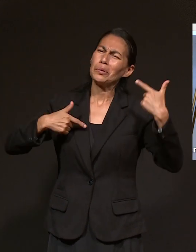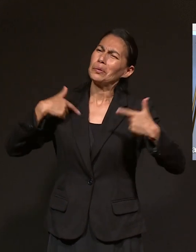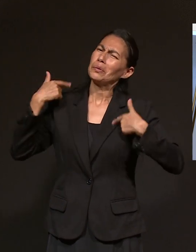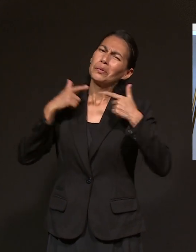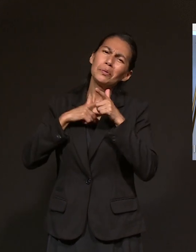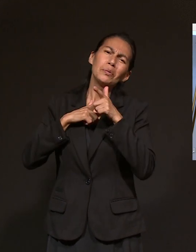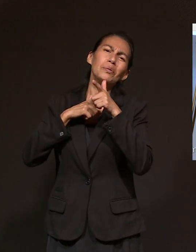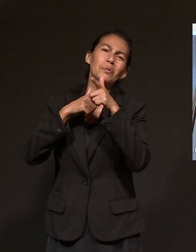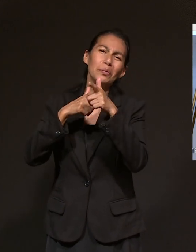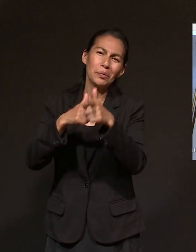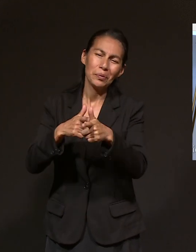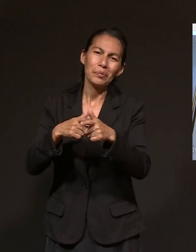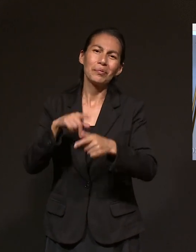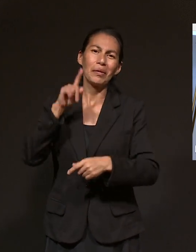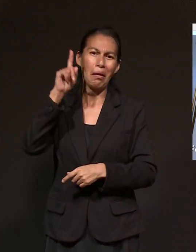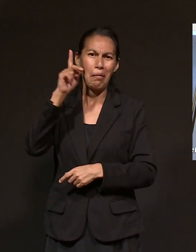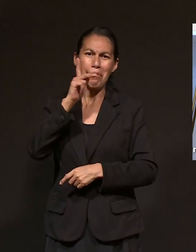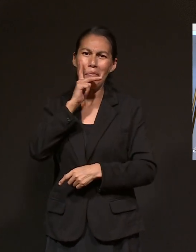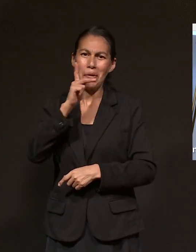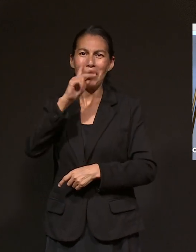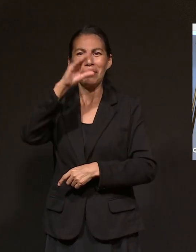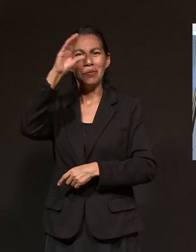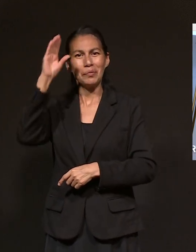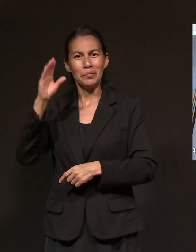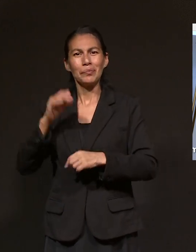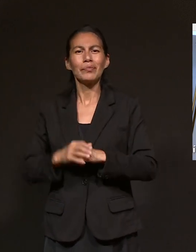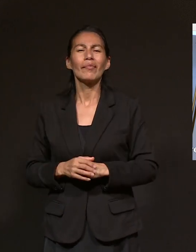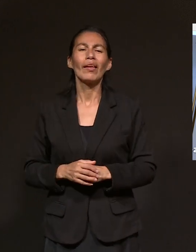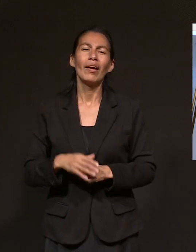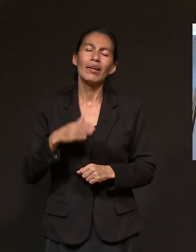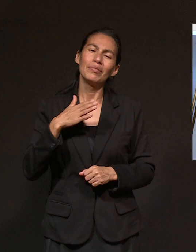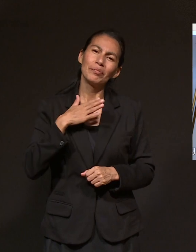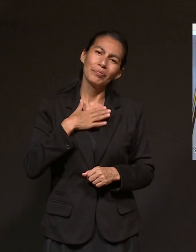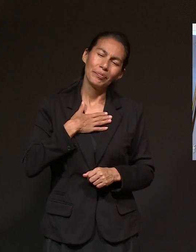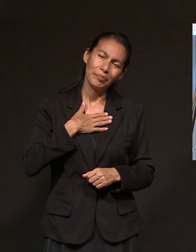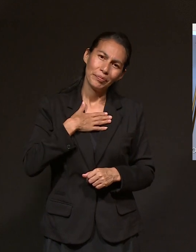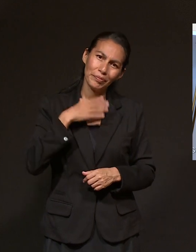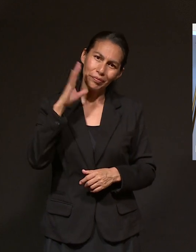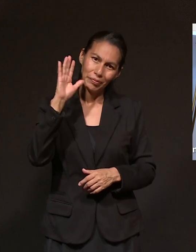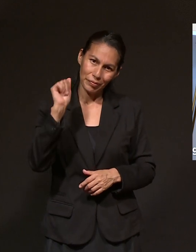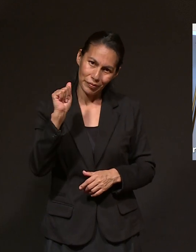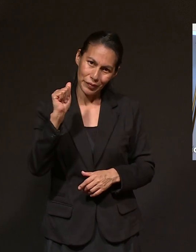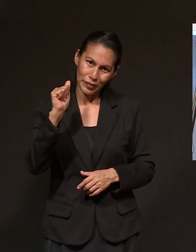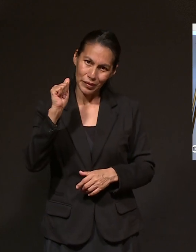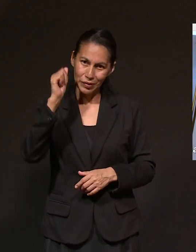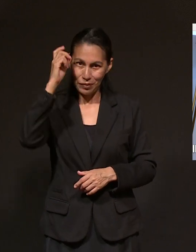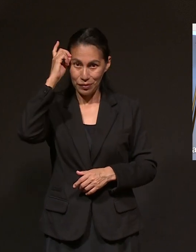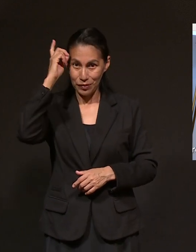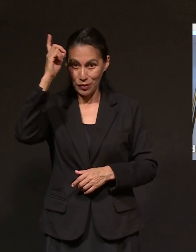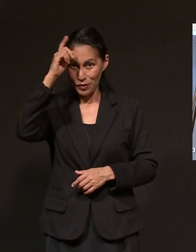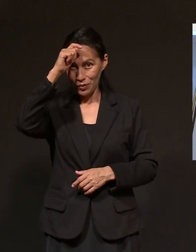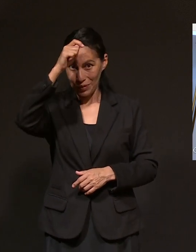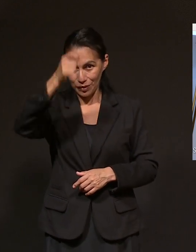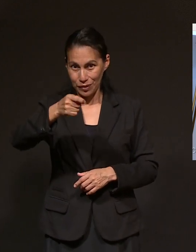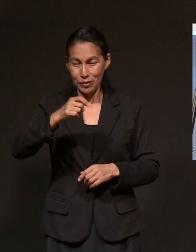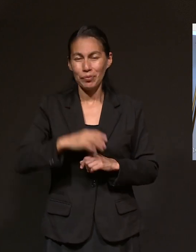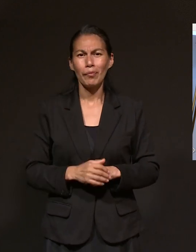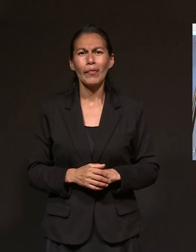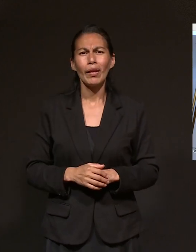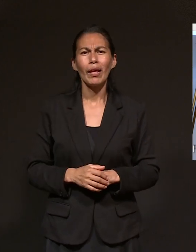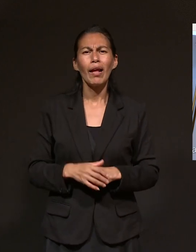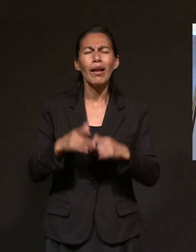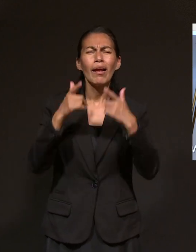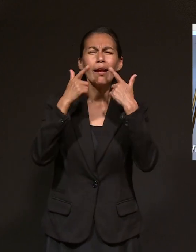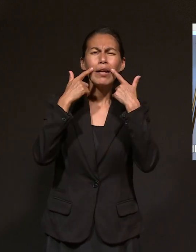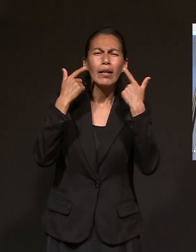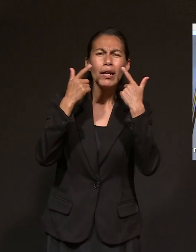Gozándonos Con nuestro Padre Celestial Amén Yo me despido Con la bendición Que viene